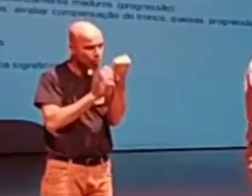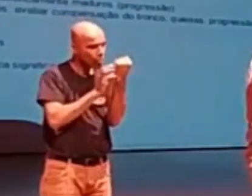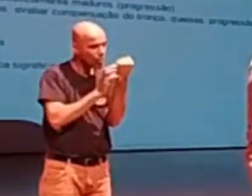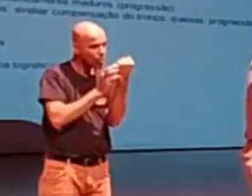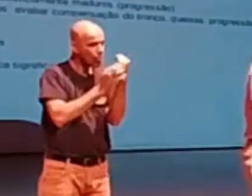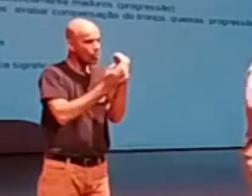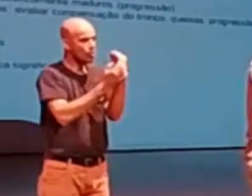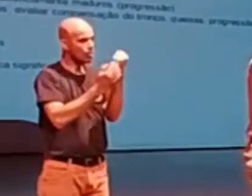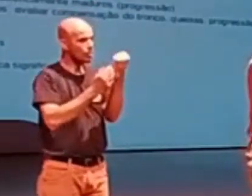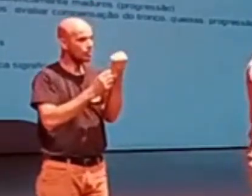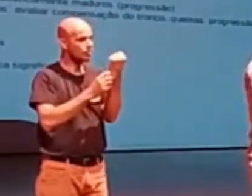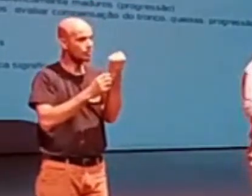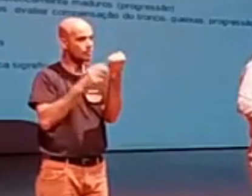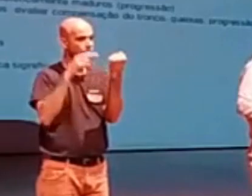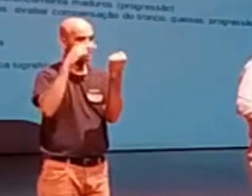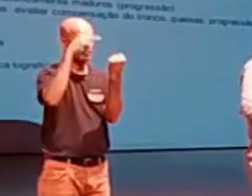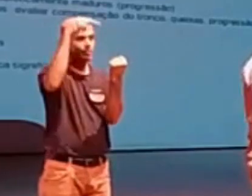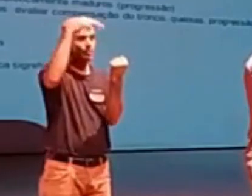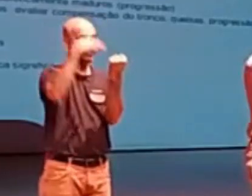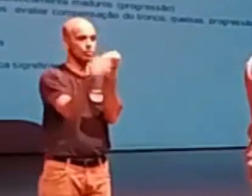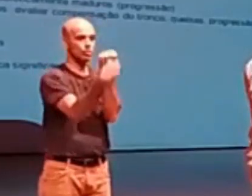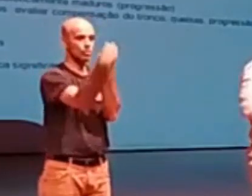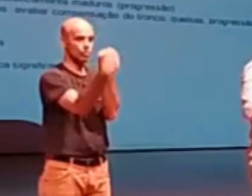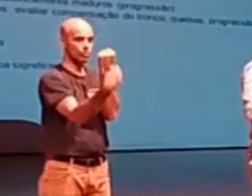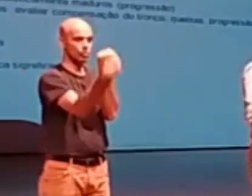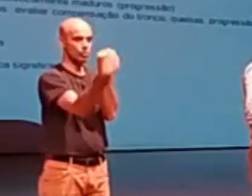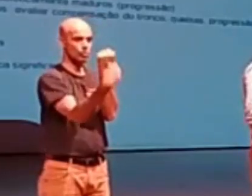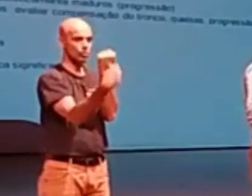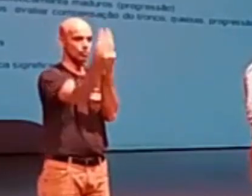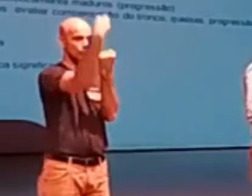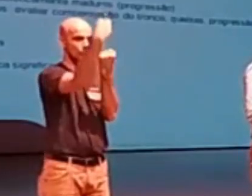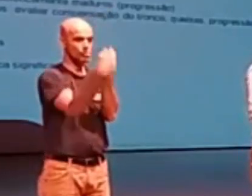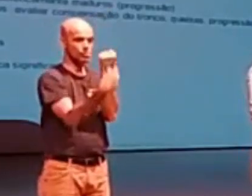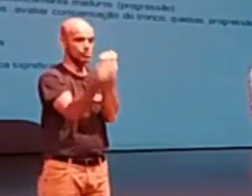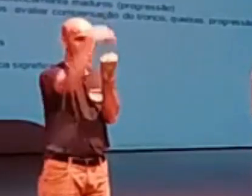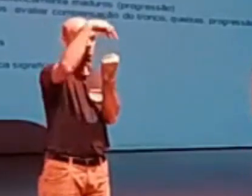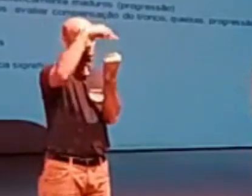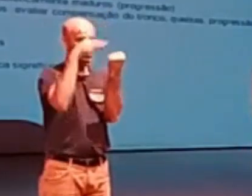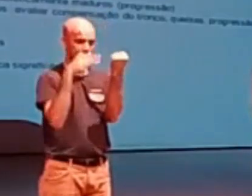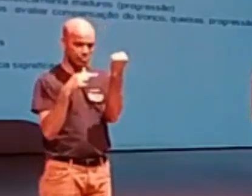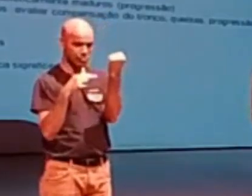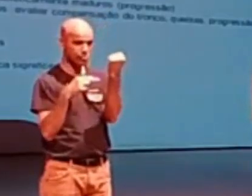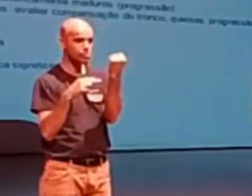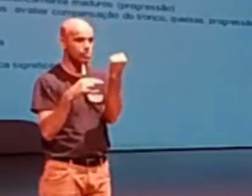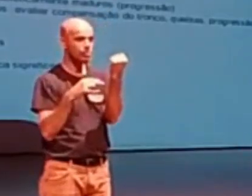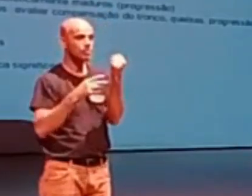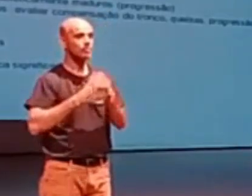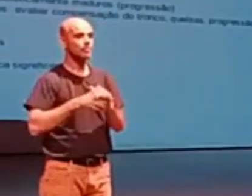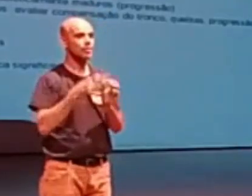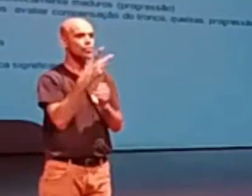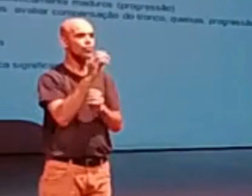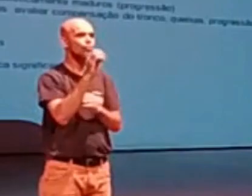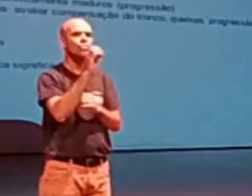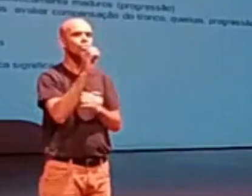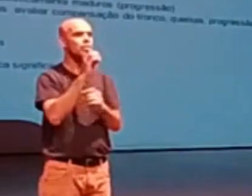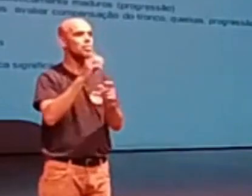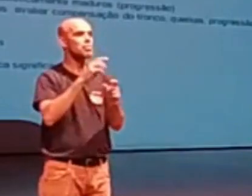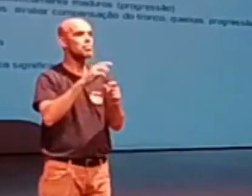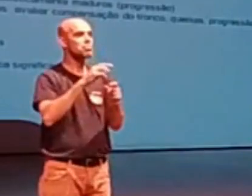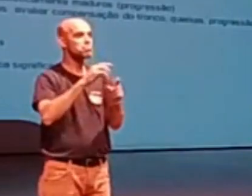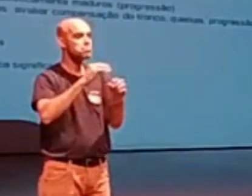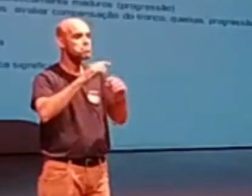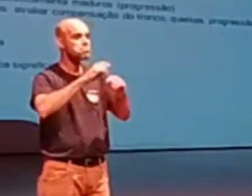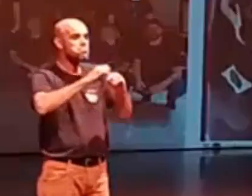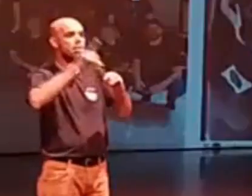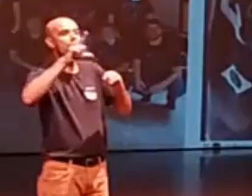e faz, está aqui, maior rotação, você faz o raio-x nessa posição. A escoliose ela é em torno de uns 20% maior do que você imagina.